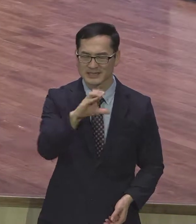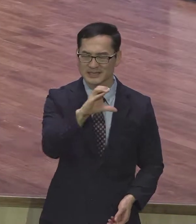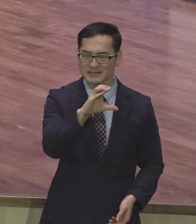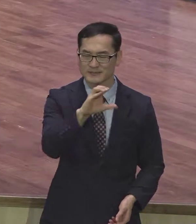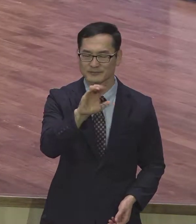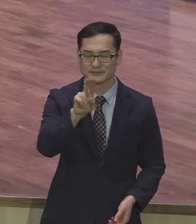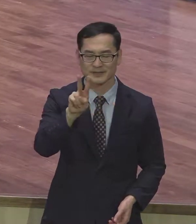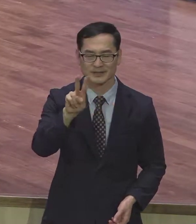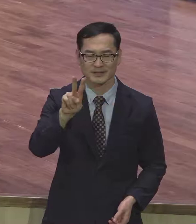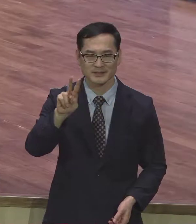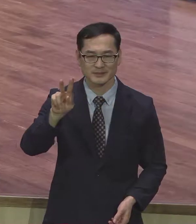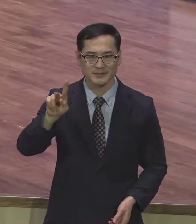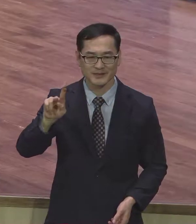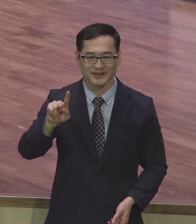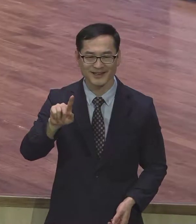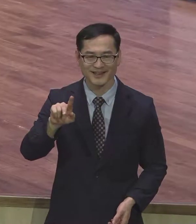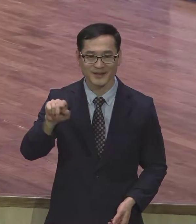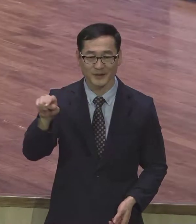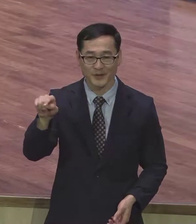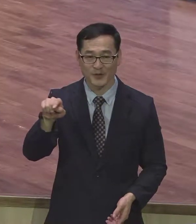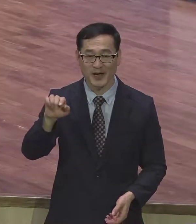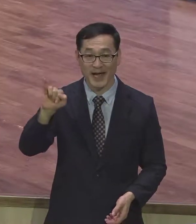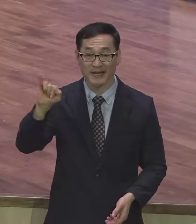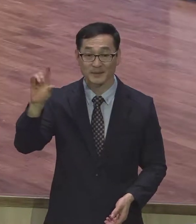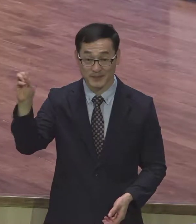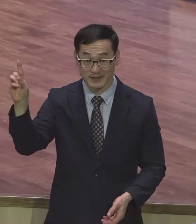LVTNPO가 또 나왔어요